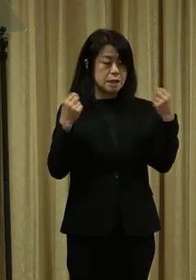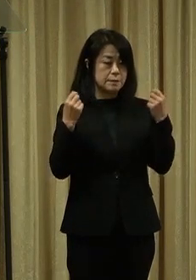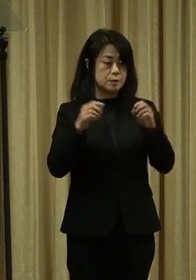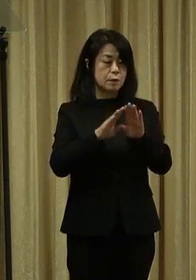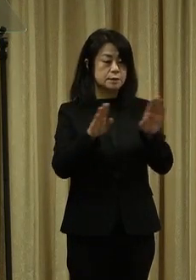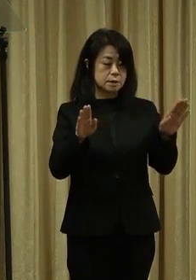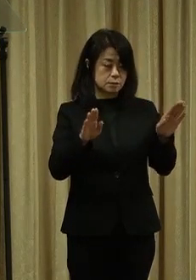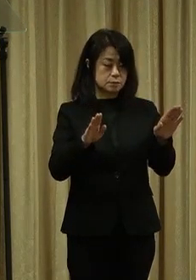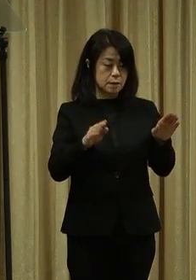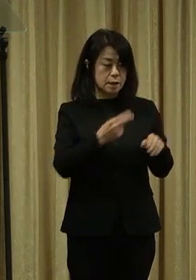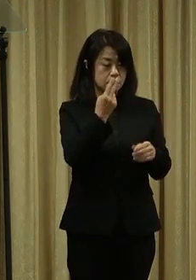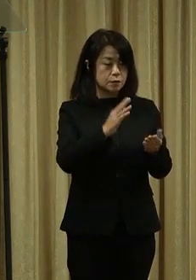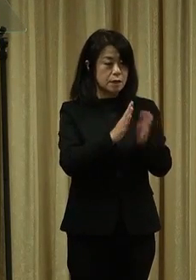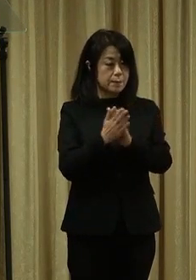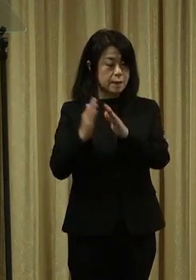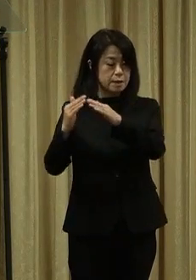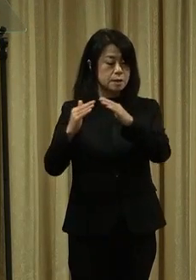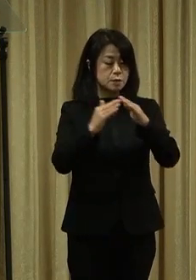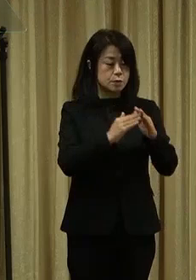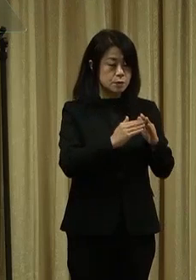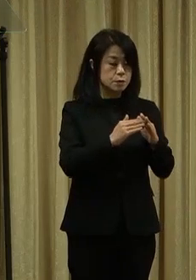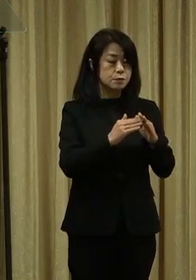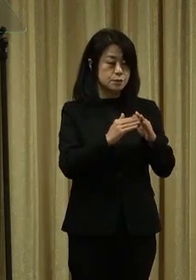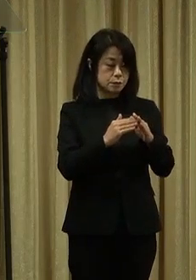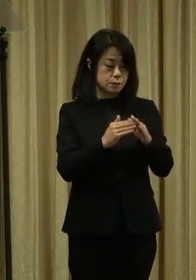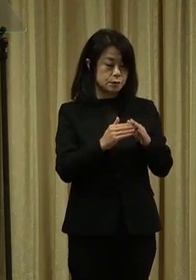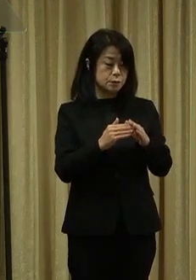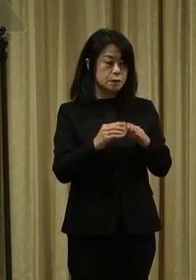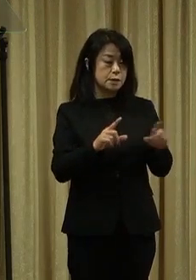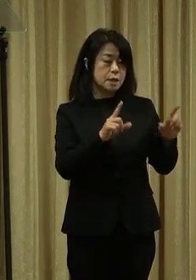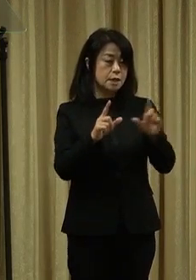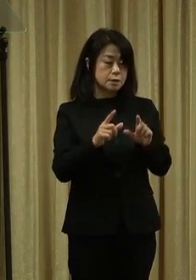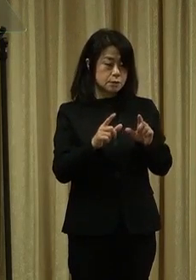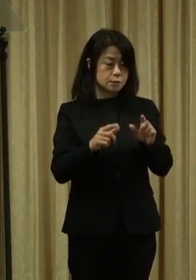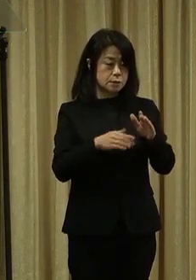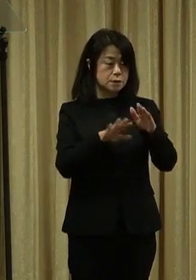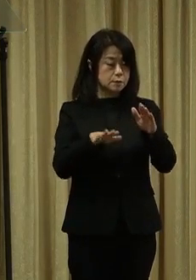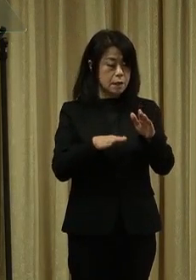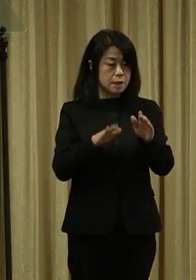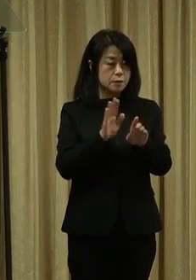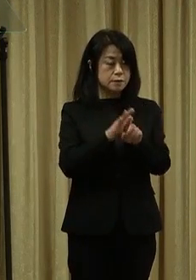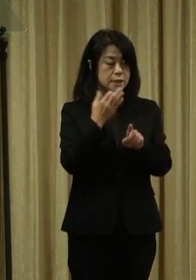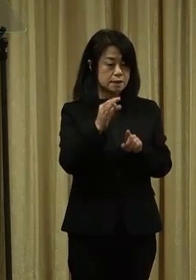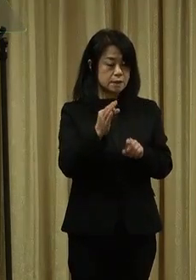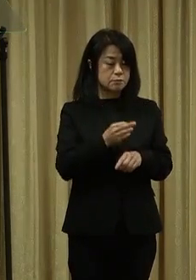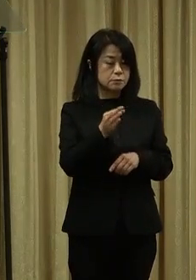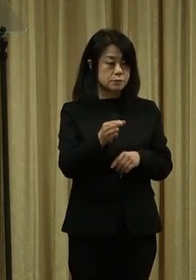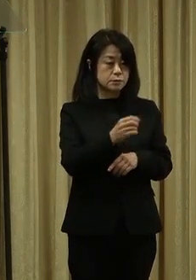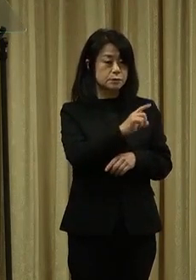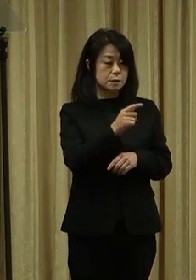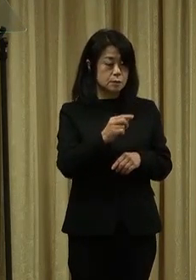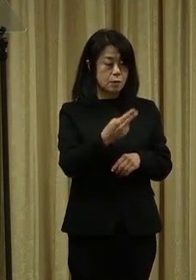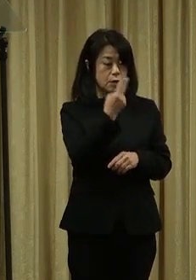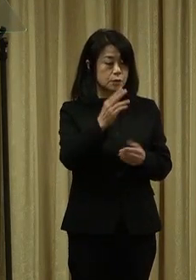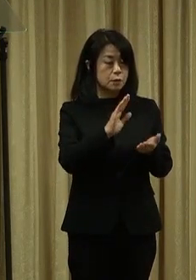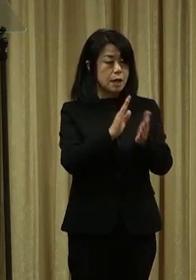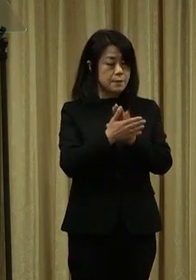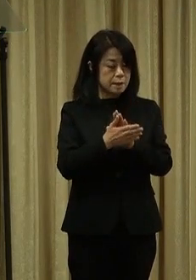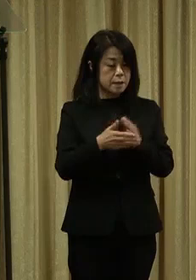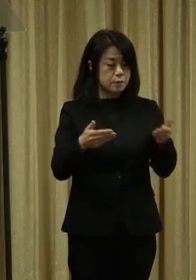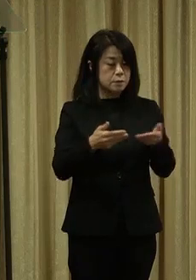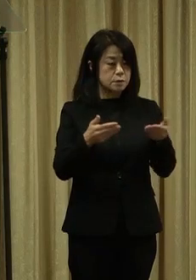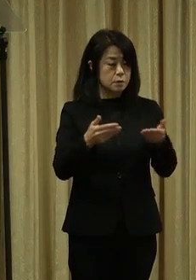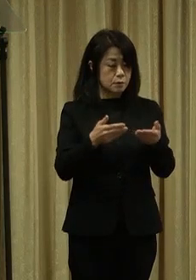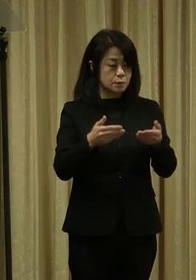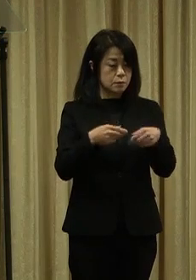県へ移住・就職する世帯への支援金の支給や、首都圏の大学生の富山での就職活動の交通